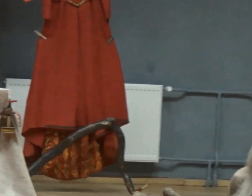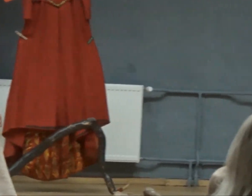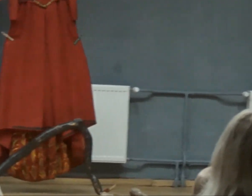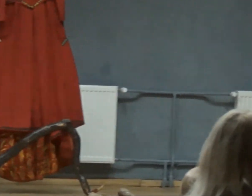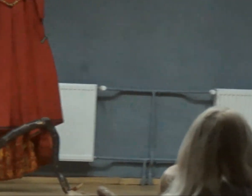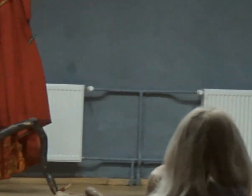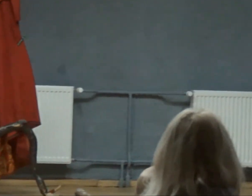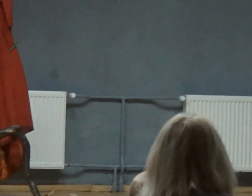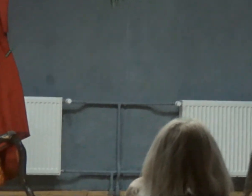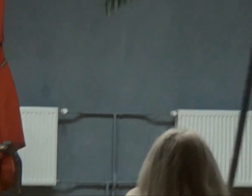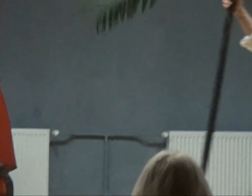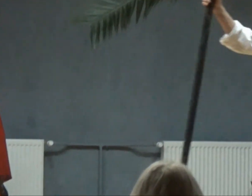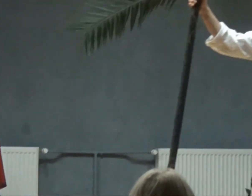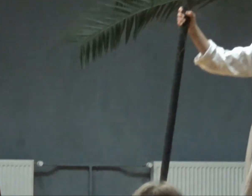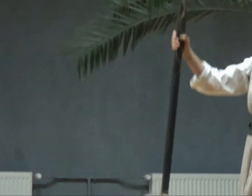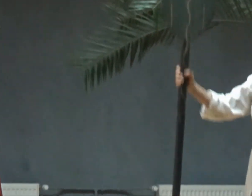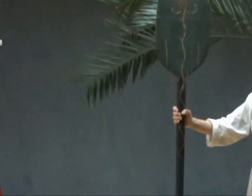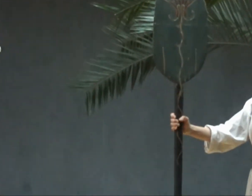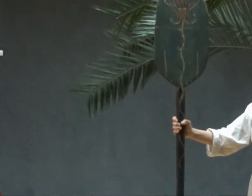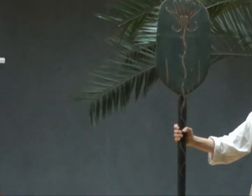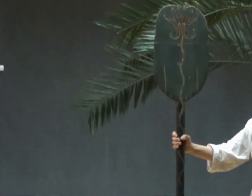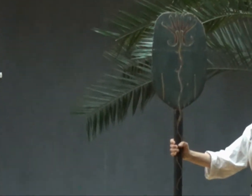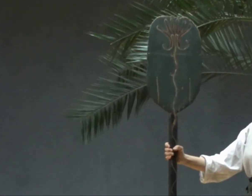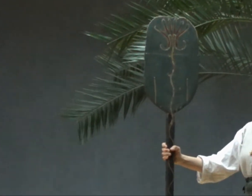Gražų jaunikaitį.